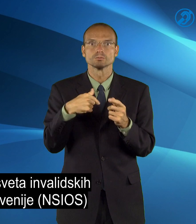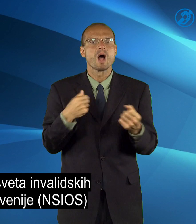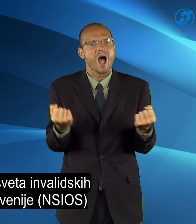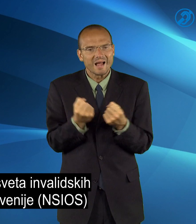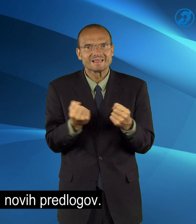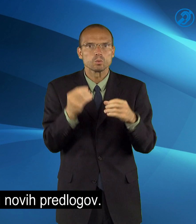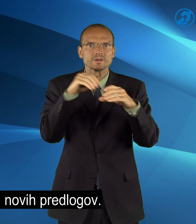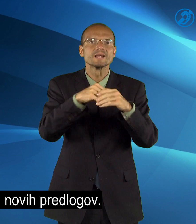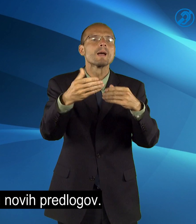predlogov.